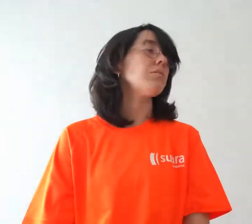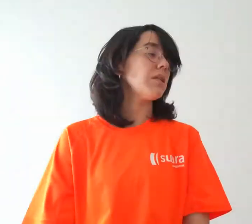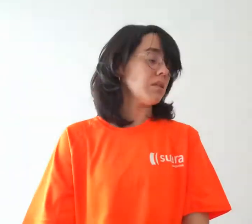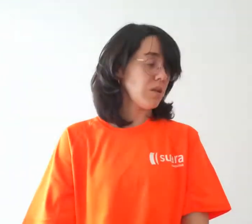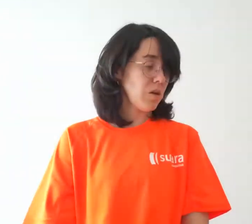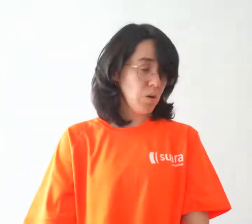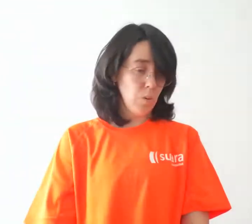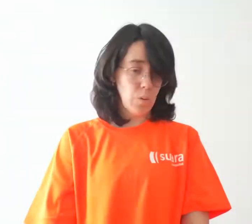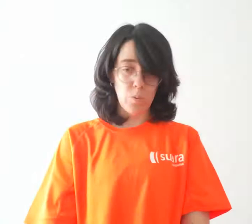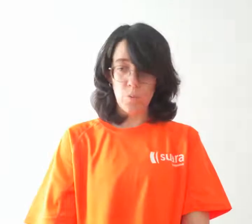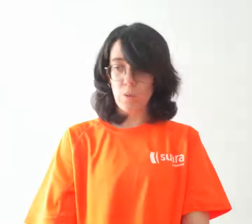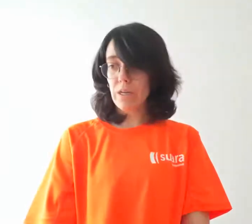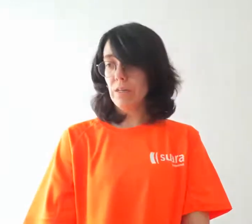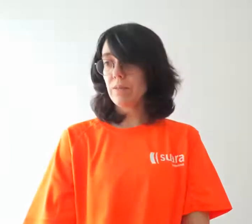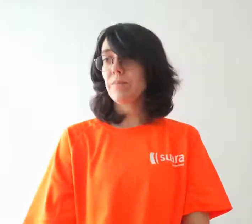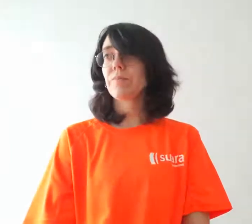més. 1,